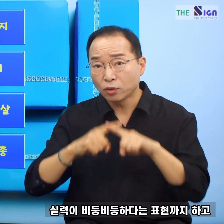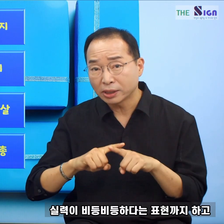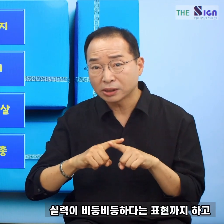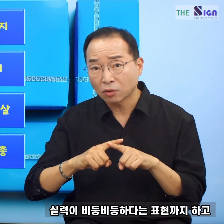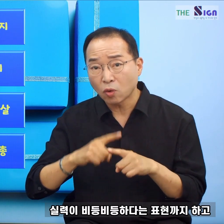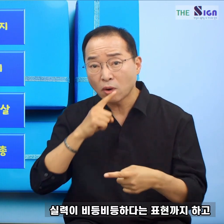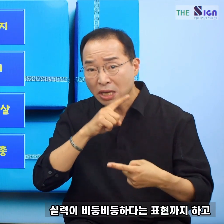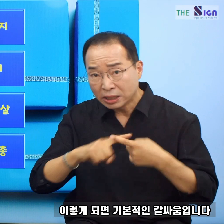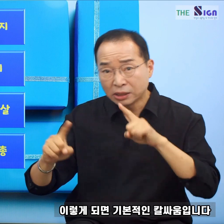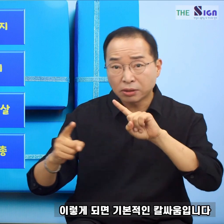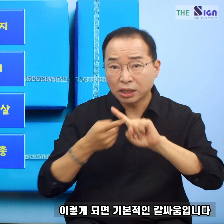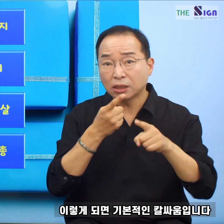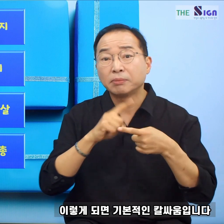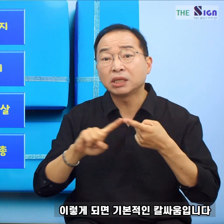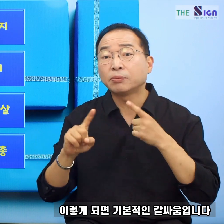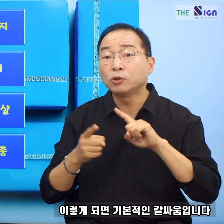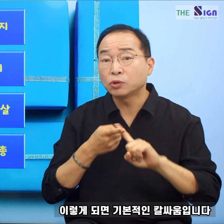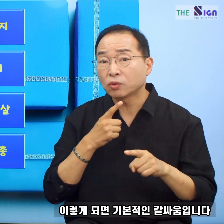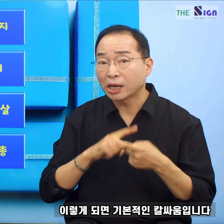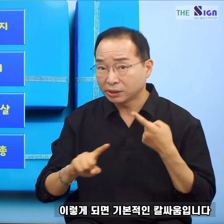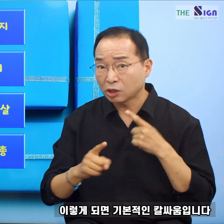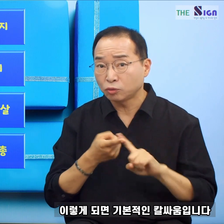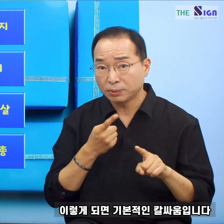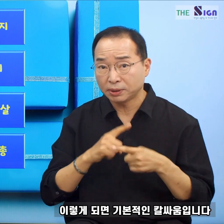표현까지 하고 이렇게 되면 기본적으로 칼싸움입니다.